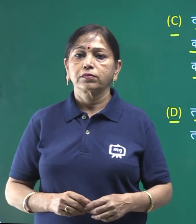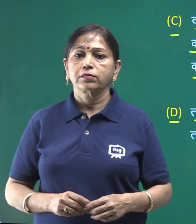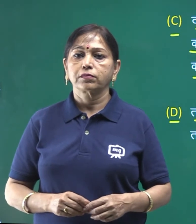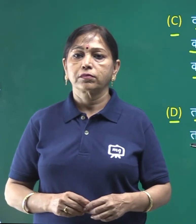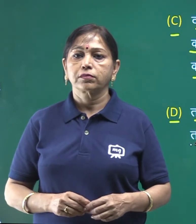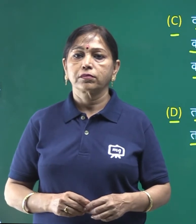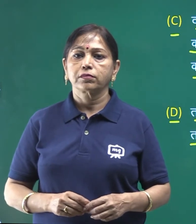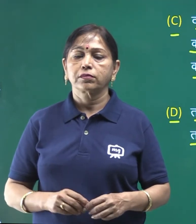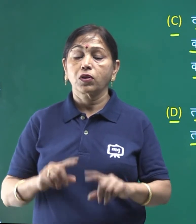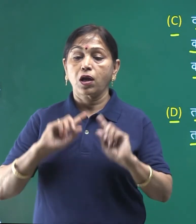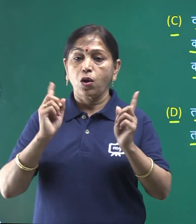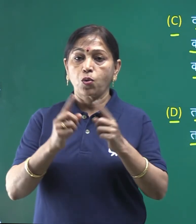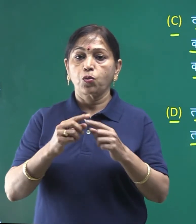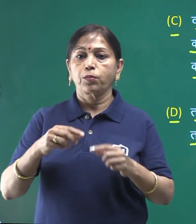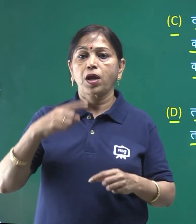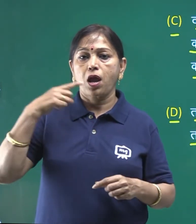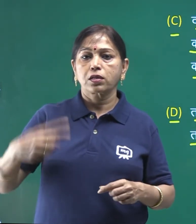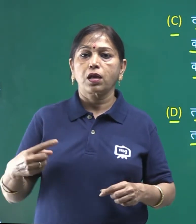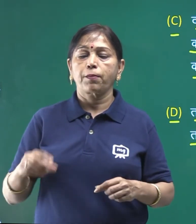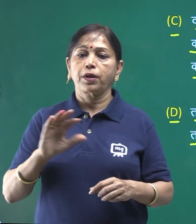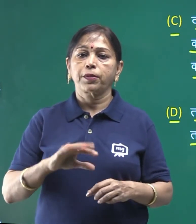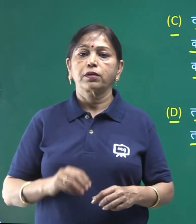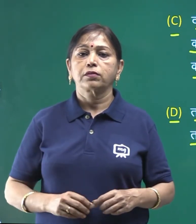कमरे के तापमान पर